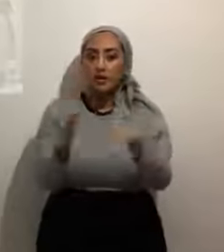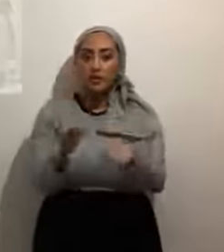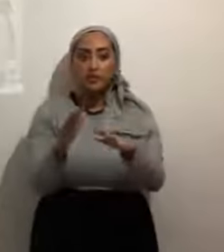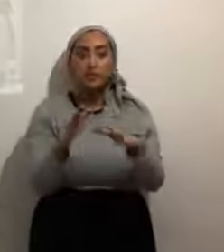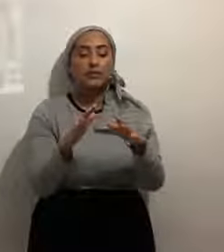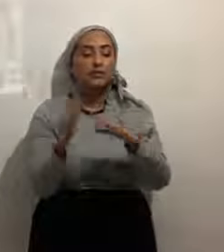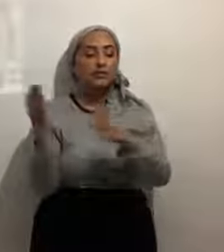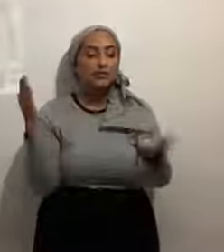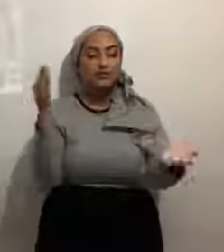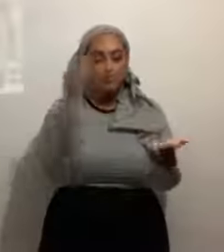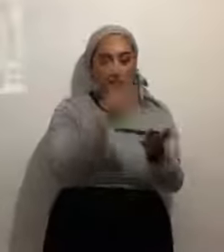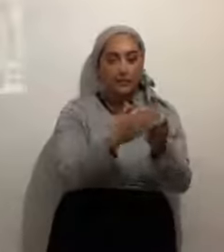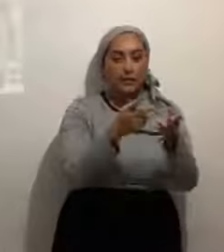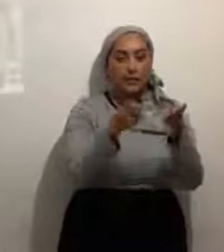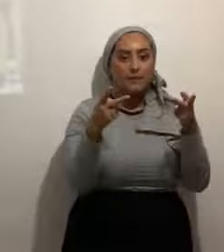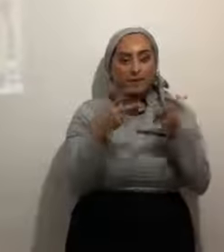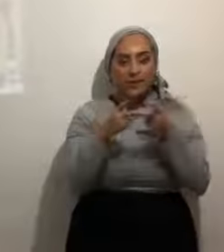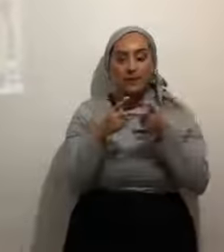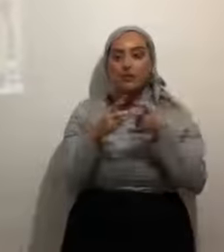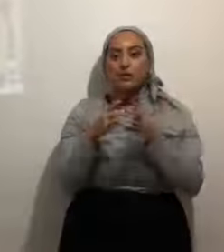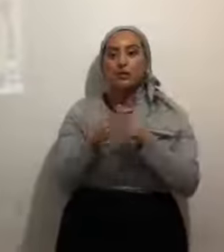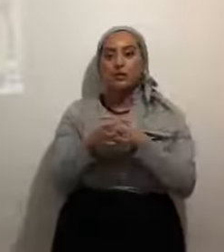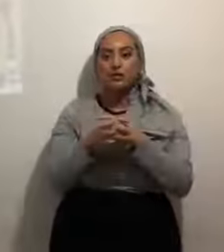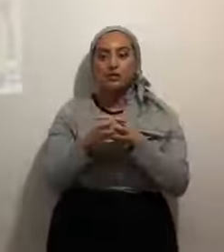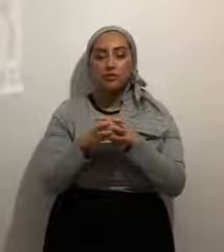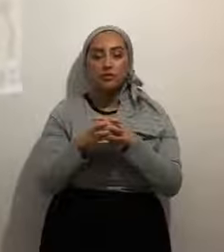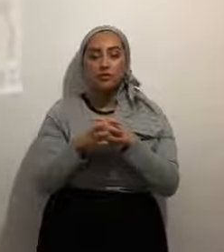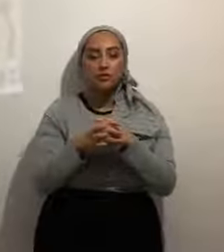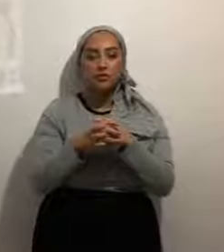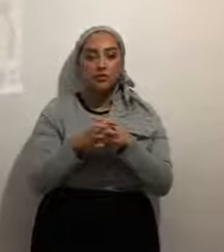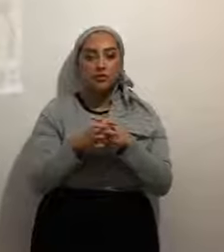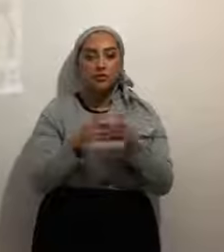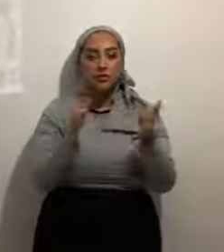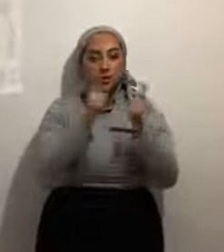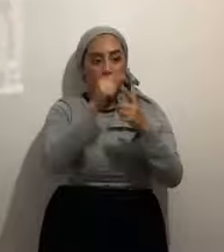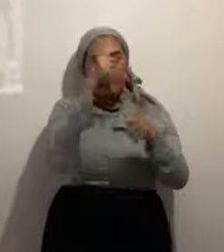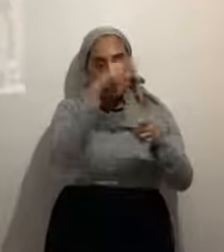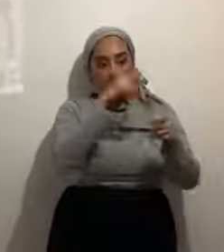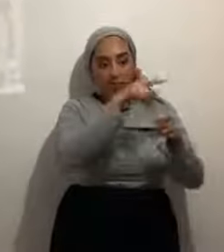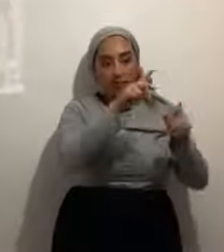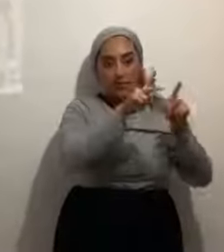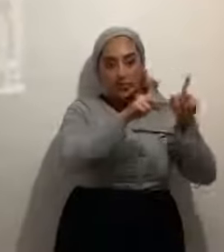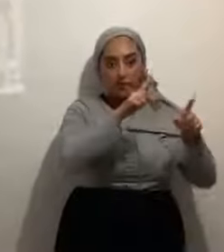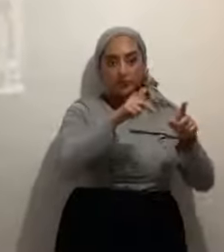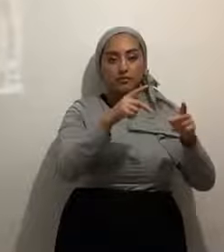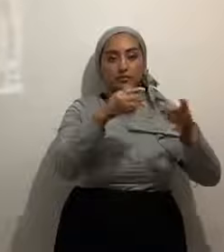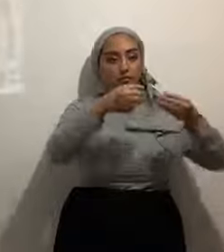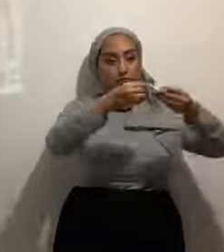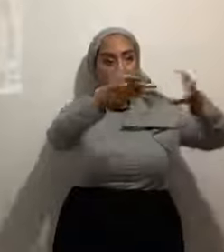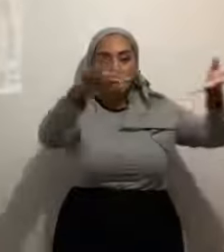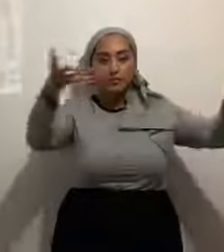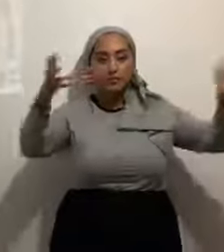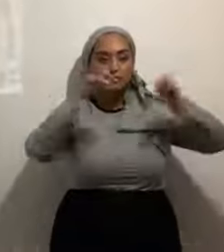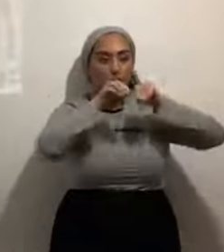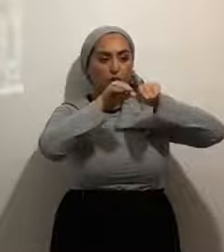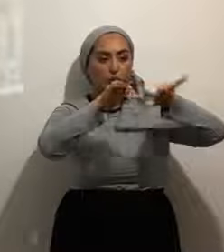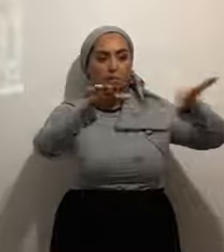tierra de Genezaret. Cuando le conocieron los hombres de aquel lugar, enviaron noticia por toda aquella tierra alrededor y trajeron a él todos